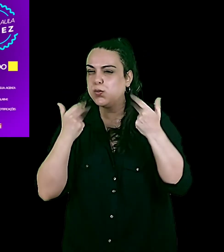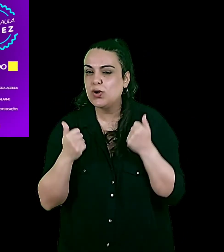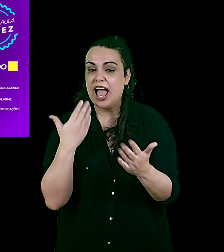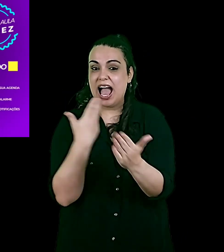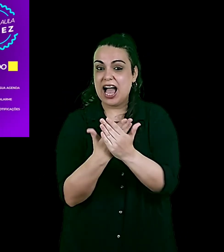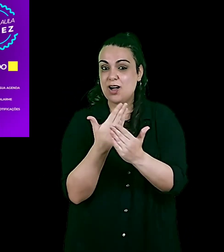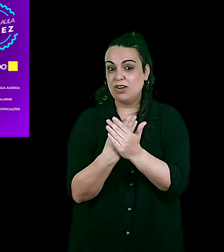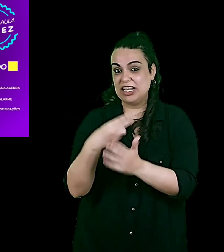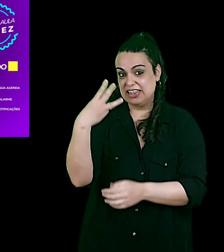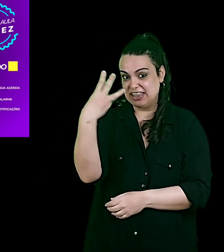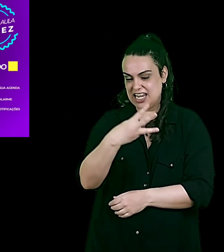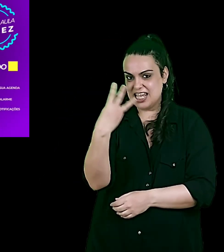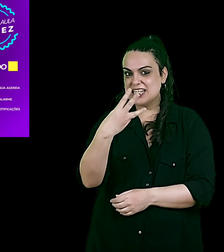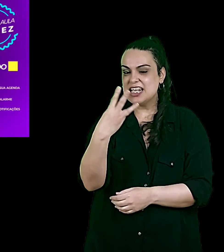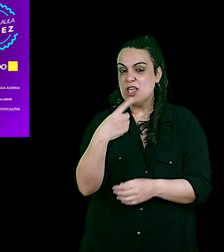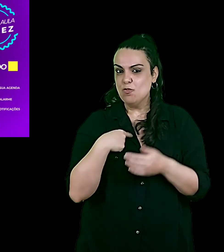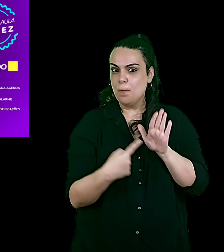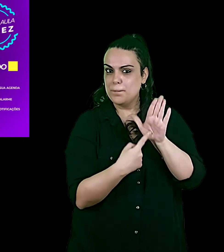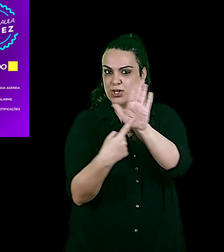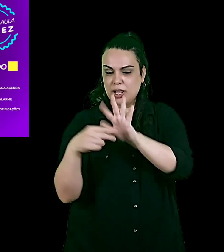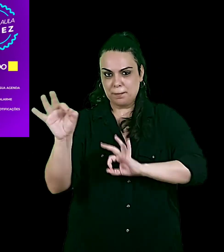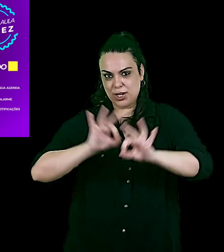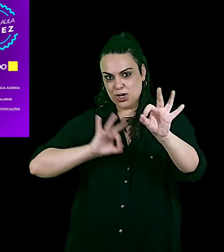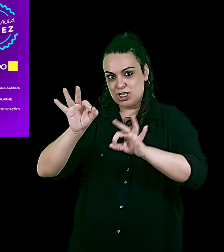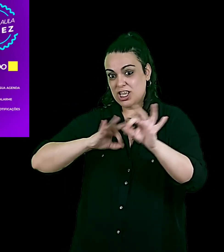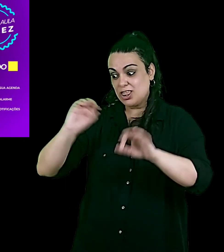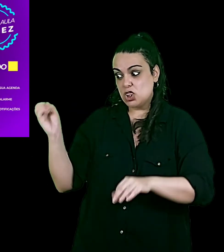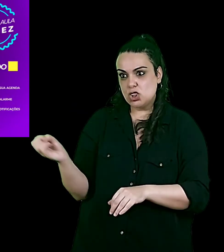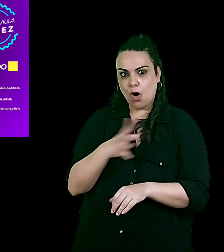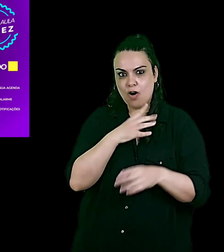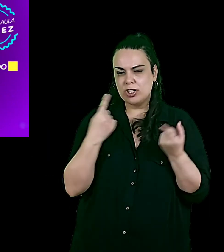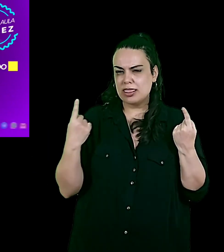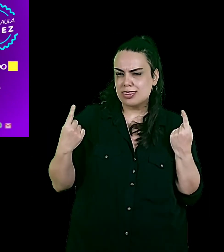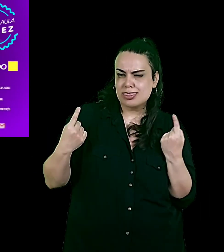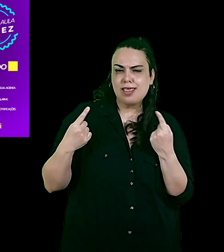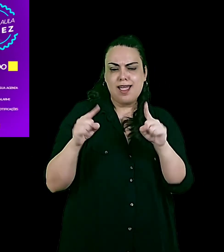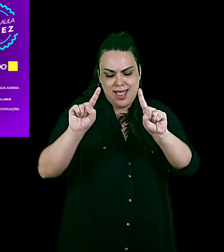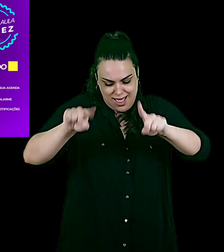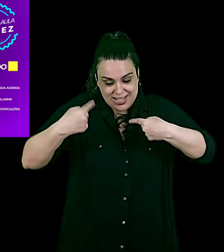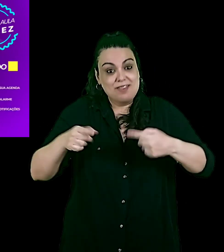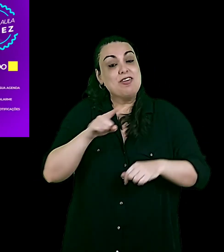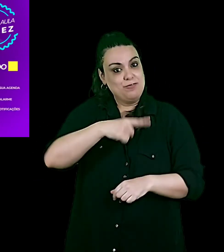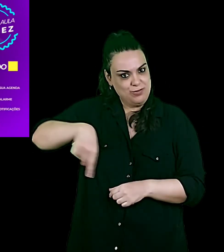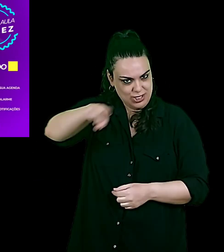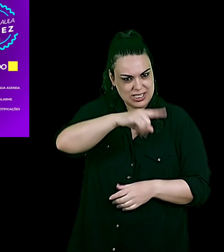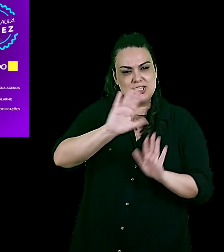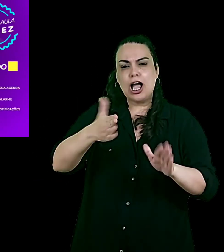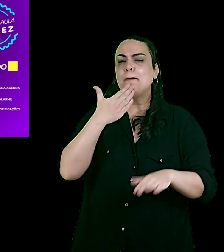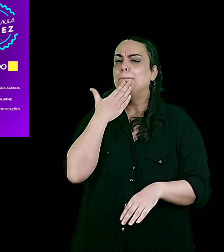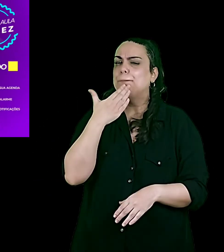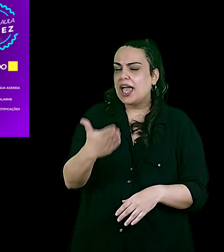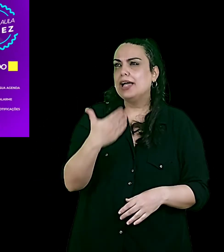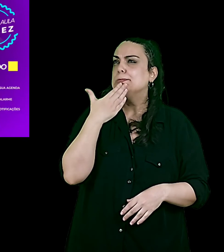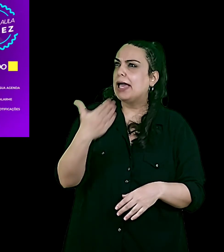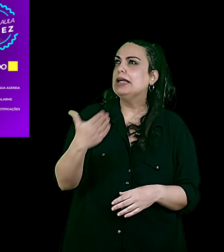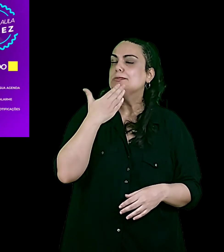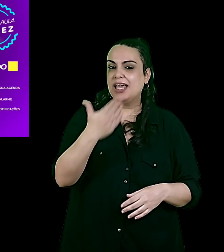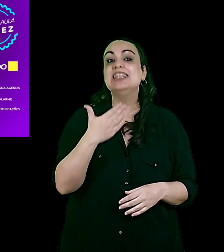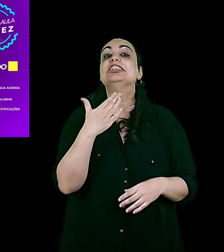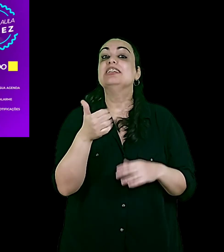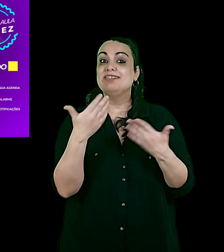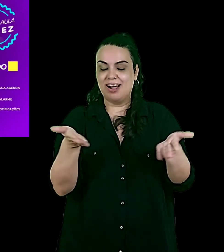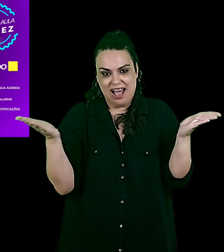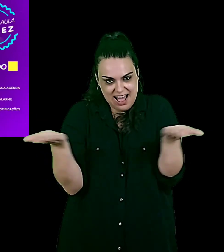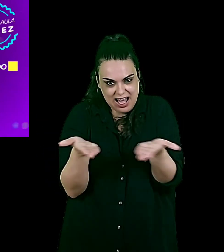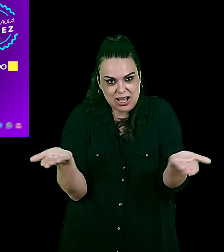extraordinária. Na aula 3 eu vou começar a revelar um projeto novo, desafiador, algo que vocês já me pedem para fazer há